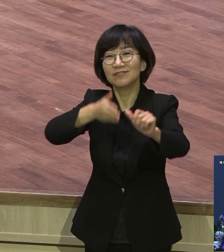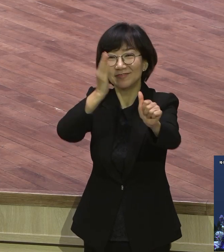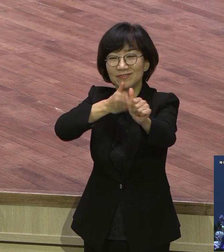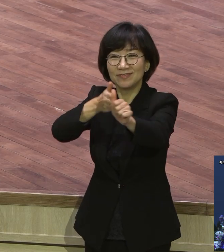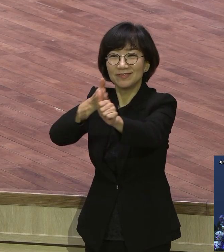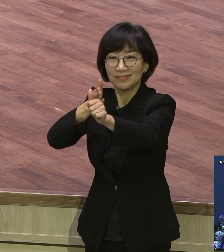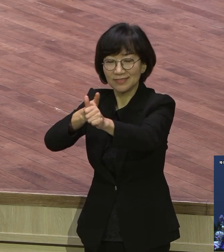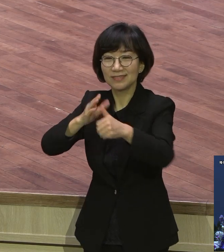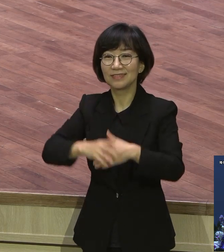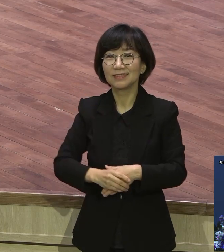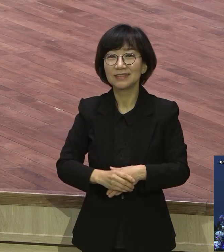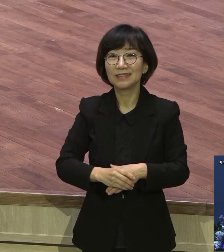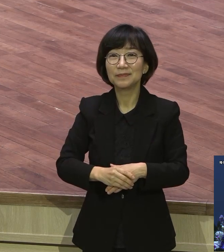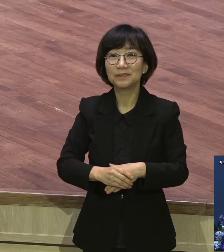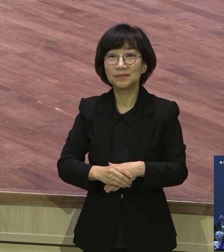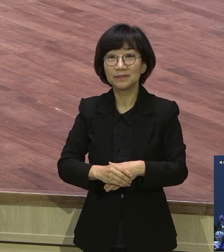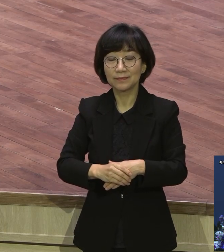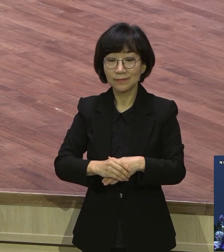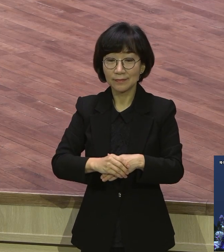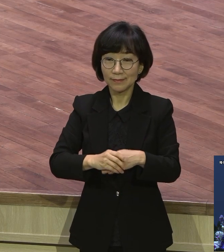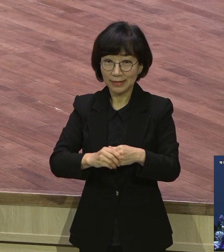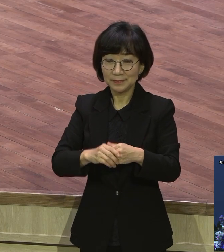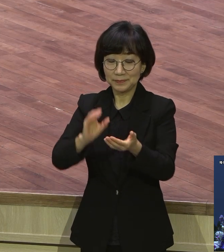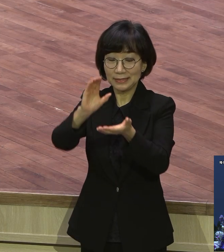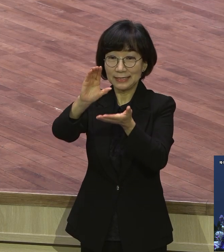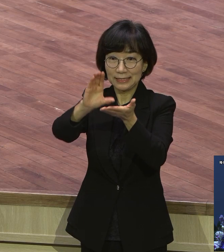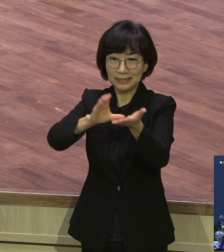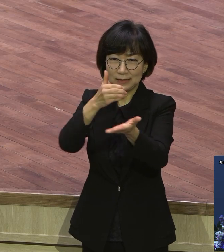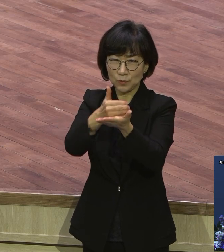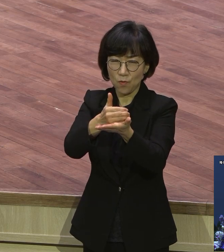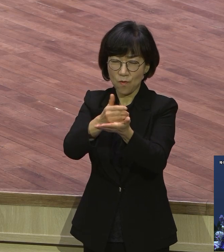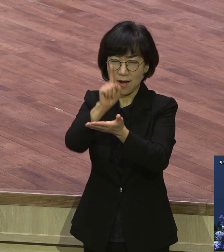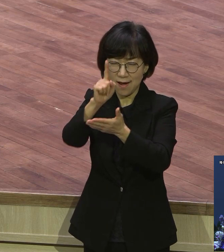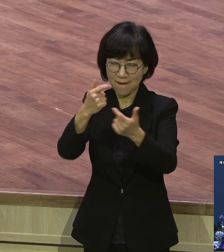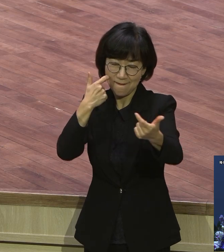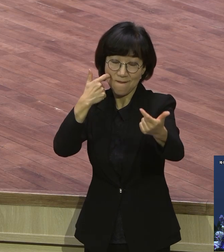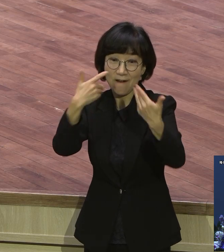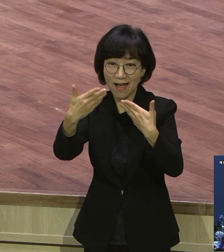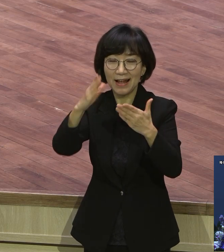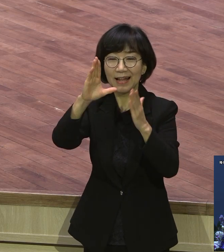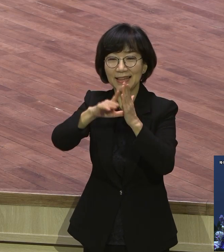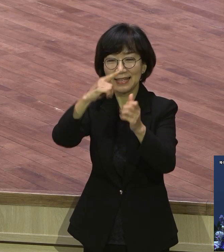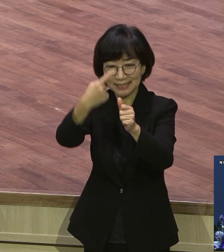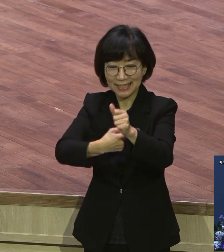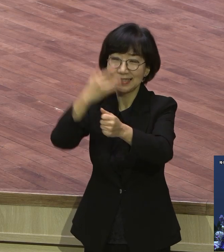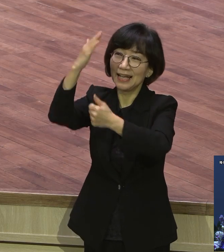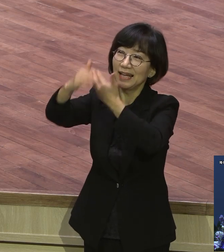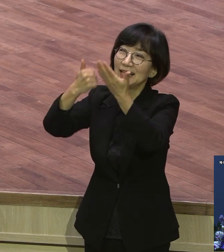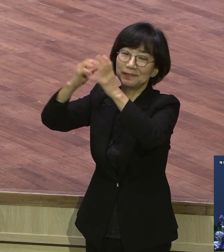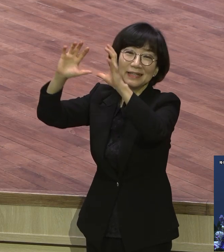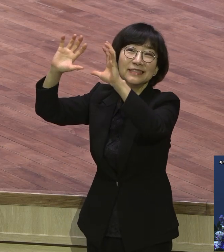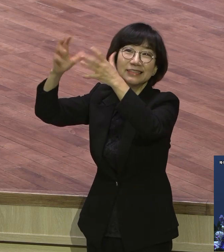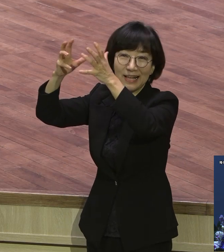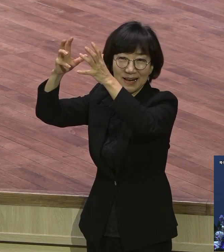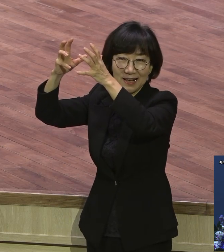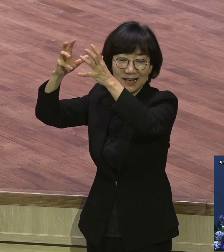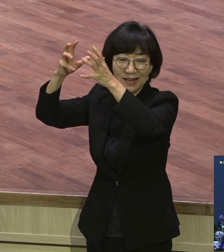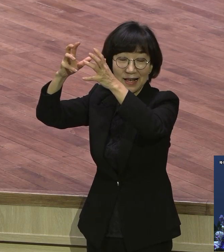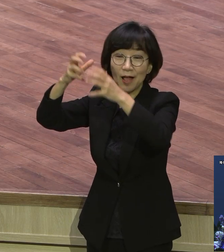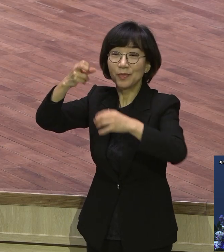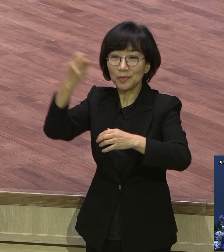답이 난 사람은 오직 하나님의 나라를 누리게 돼 있어요 하나님의 나라를 누리는 사람이 오는 특징 성령